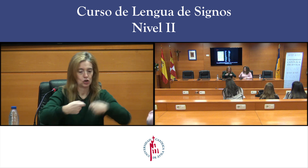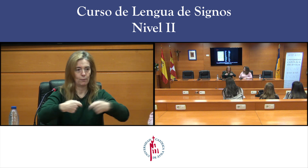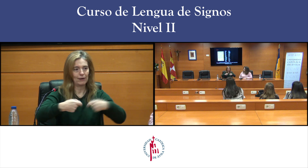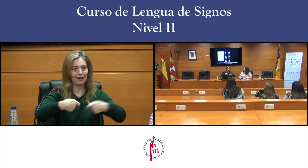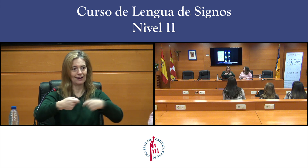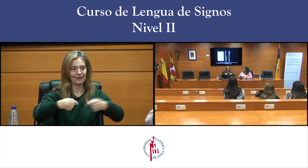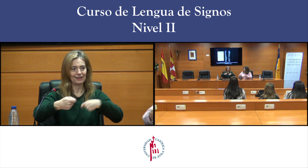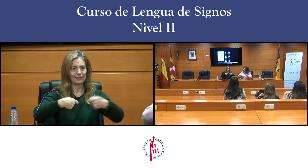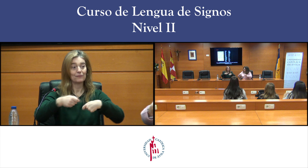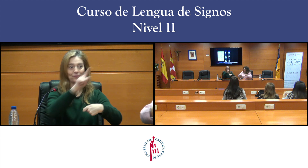comprar